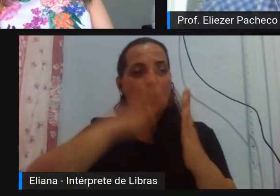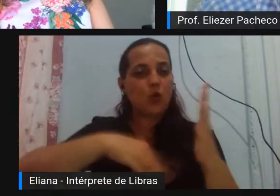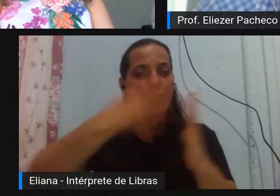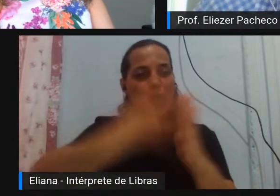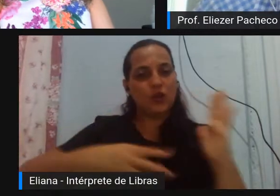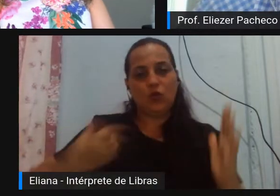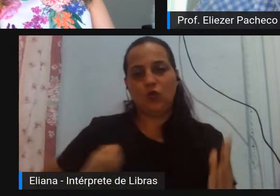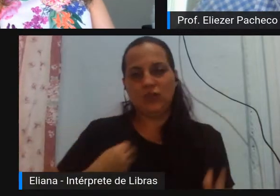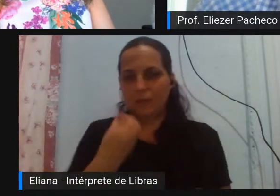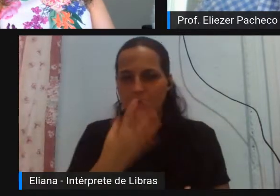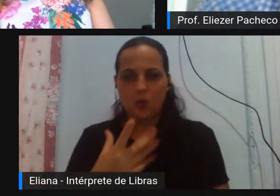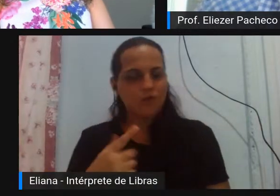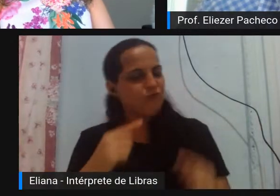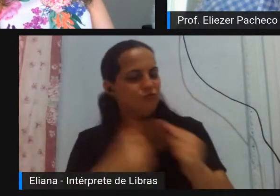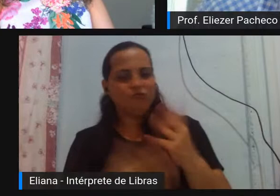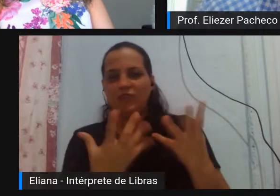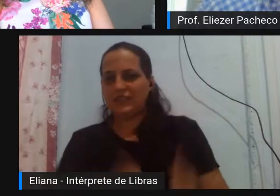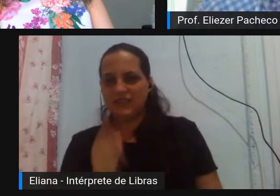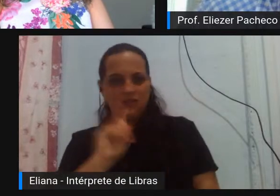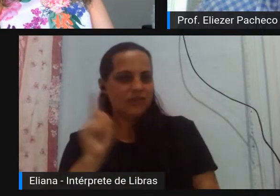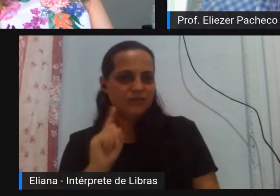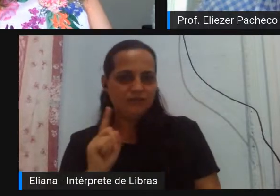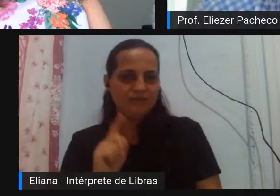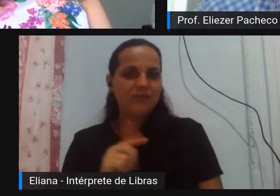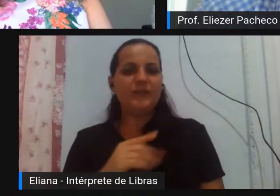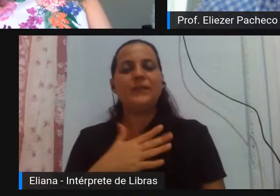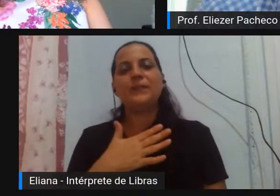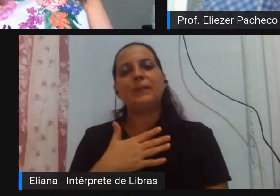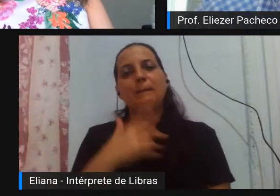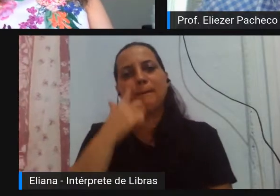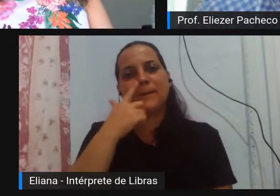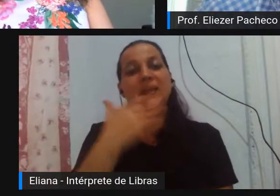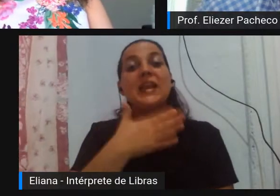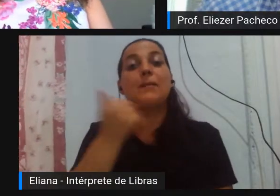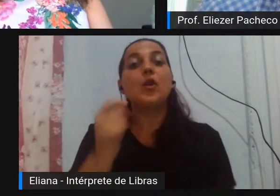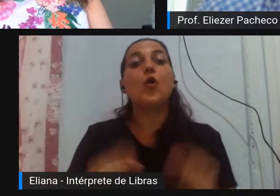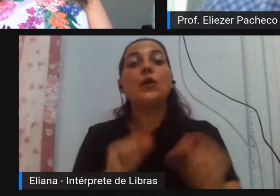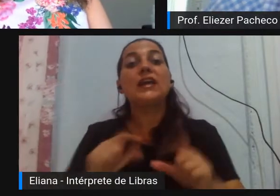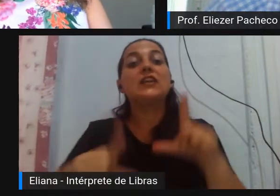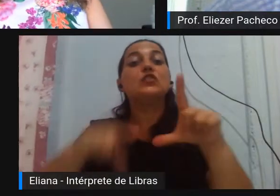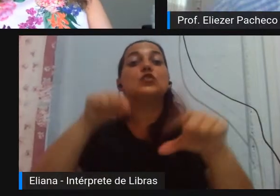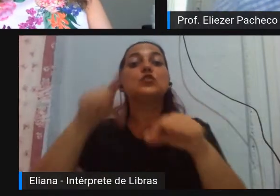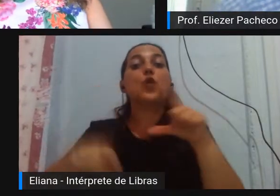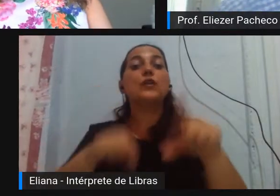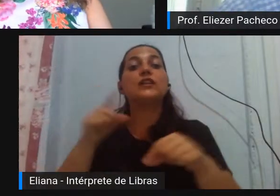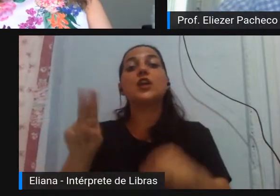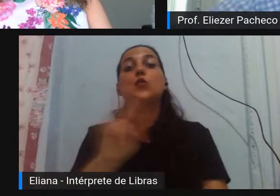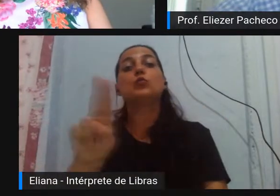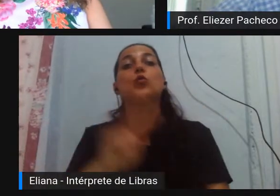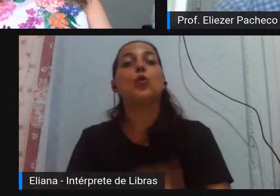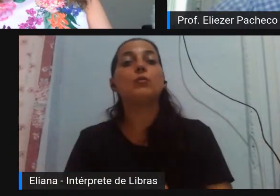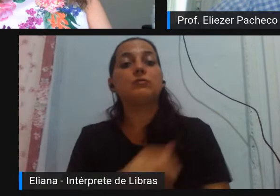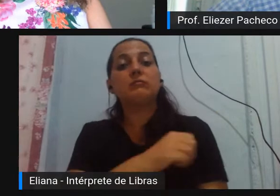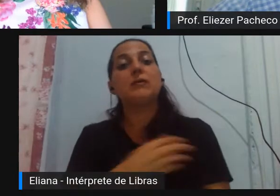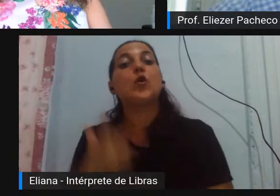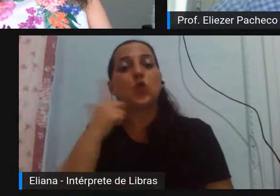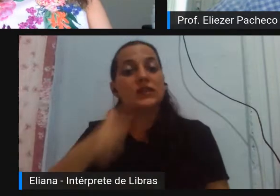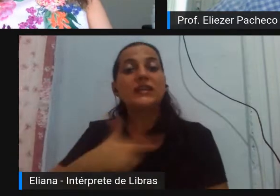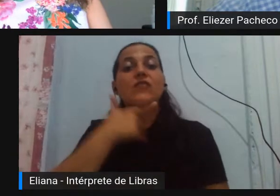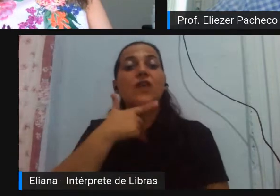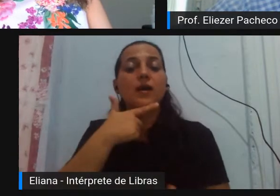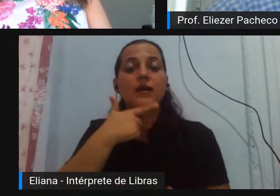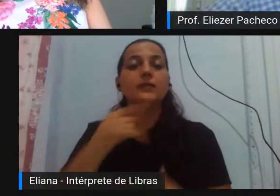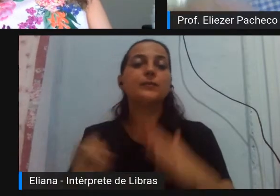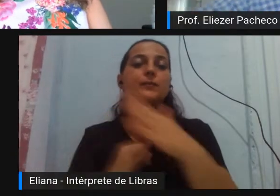defendíamos que fosse sorteio, que é a forma mais democrática, porque 97% dos egressos do fundamental